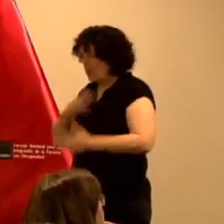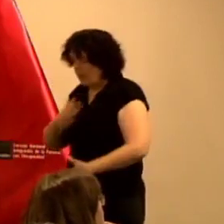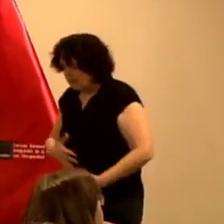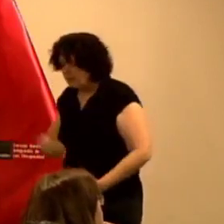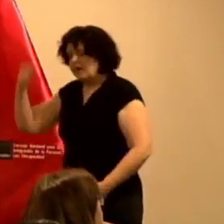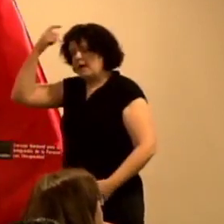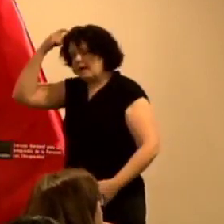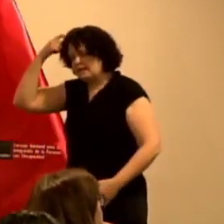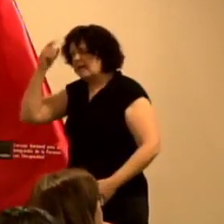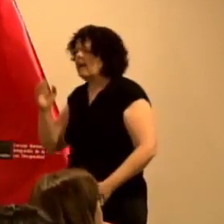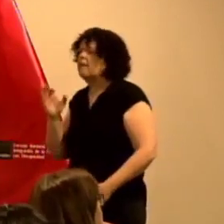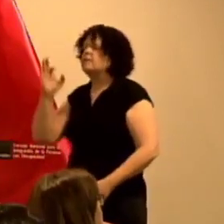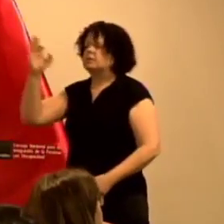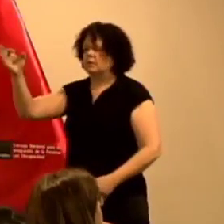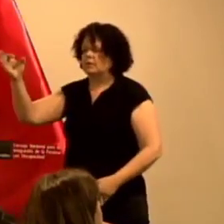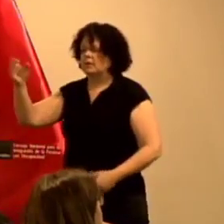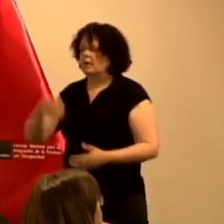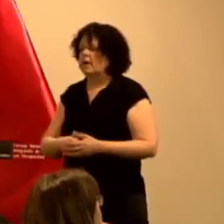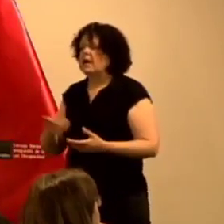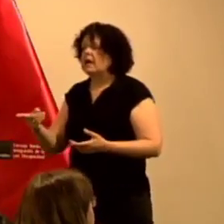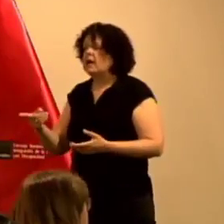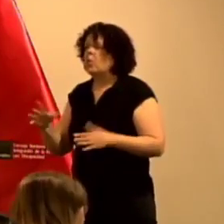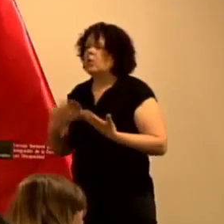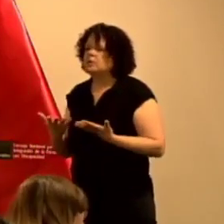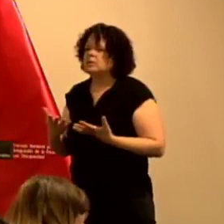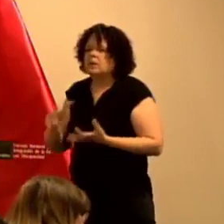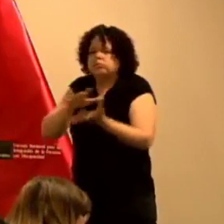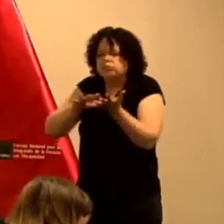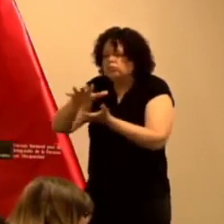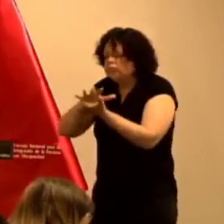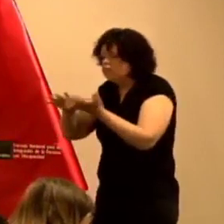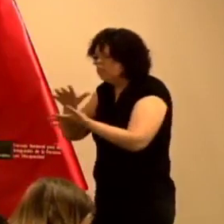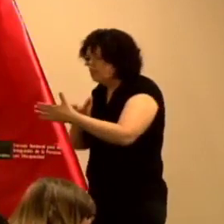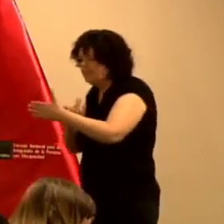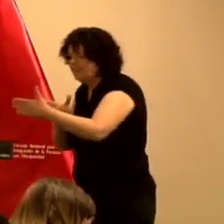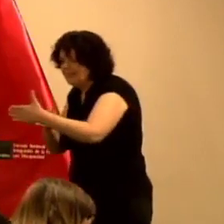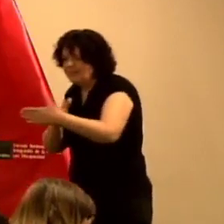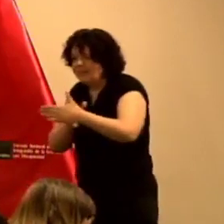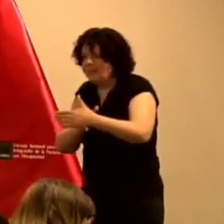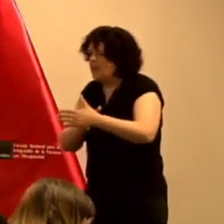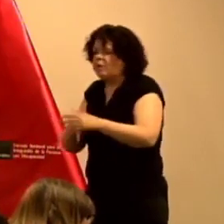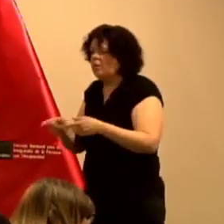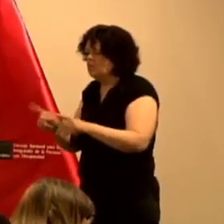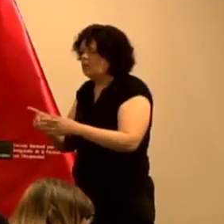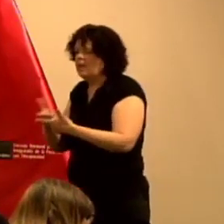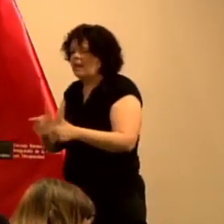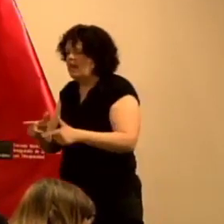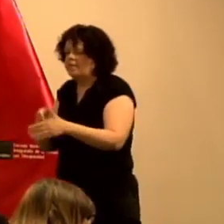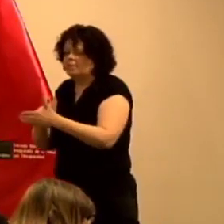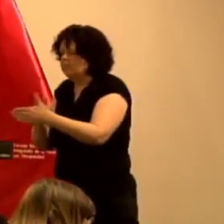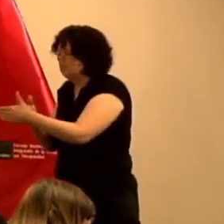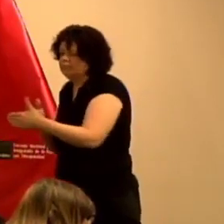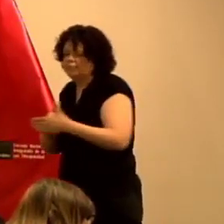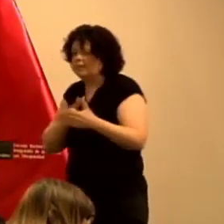sensoriales a largo plazo que, al interactuar, con diversas barreras pueden impedir su participación plena y efectiva en la sociedad en igualdad